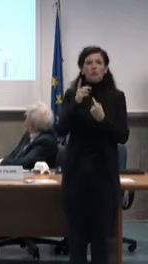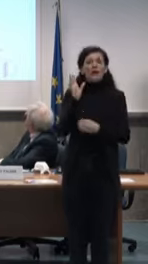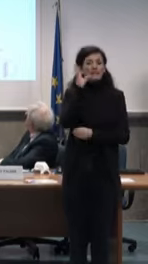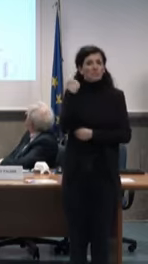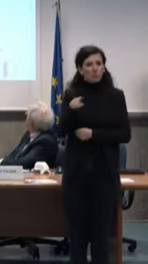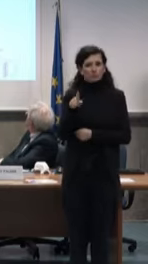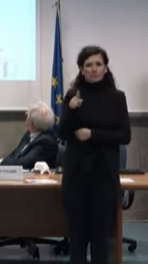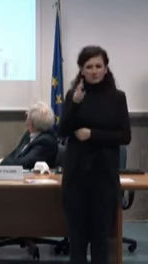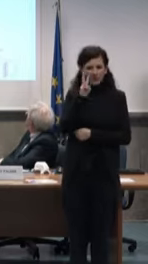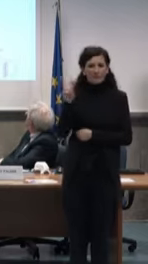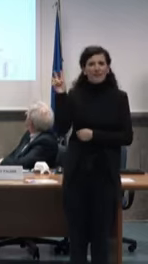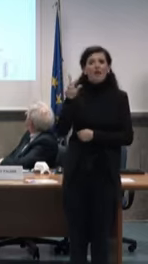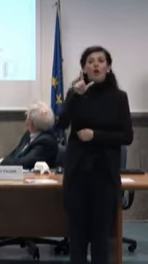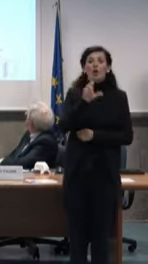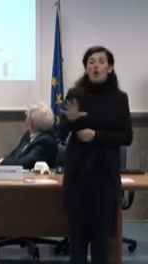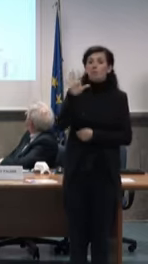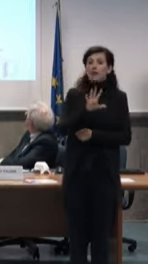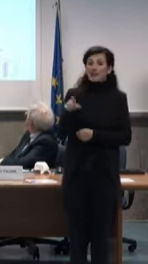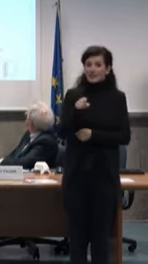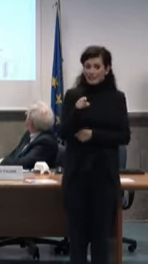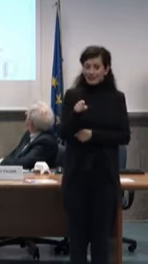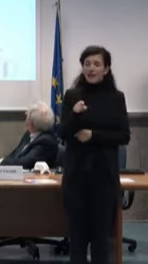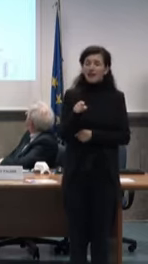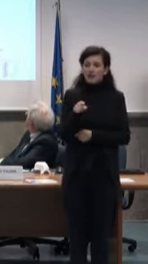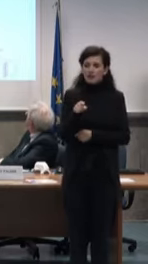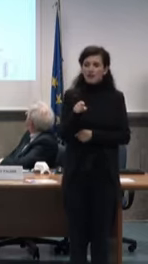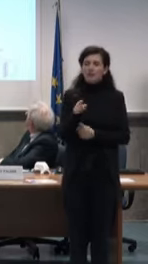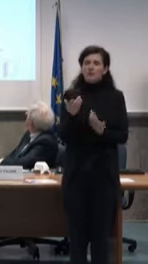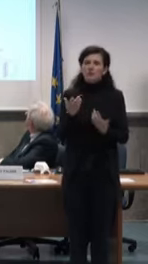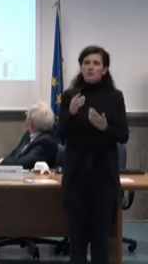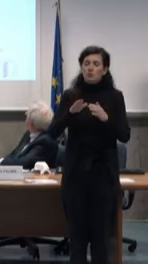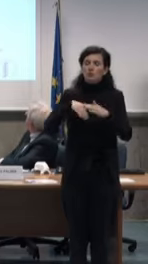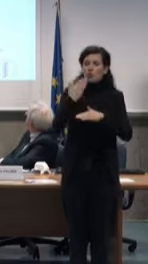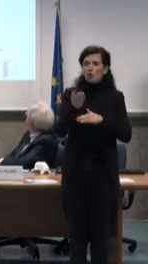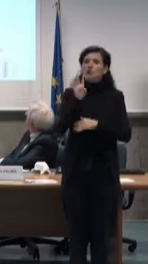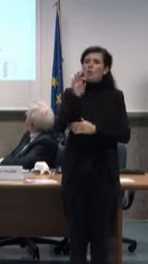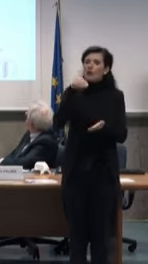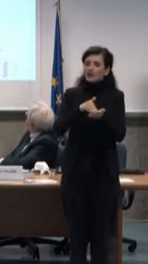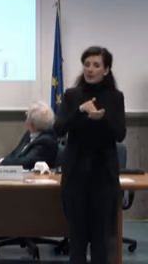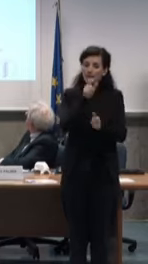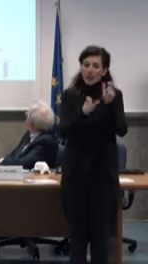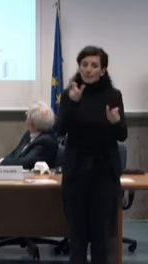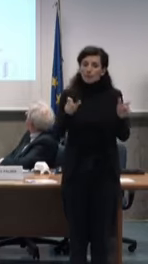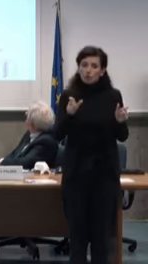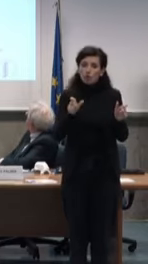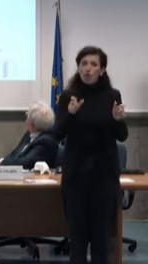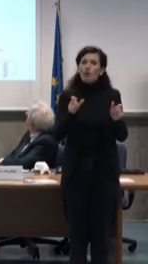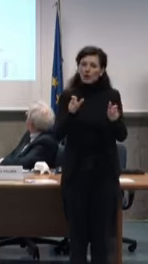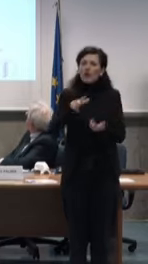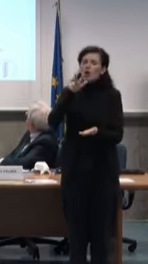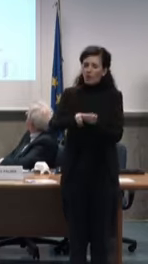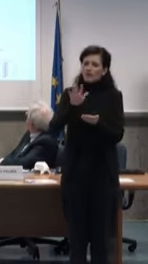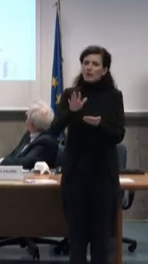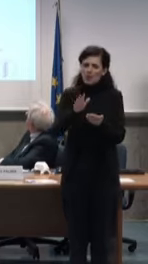che vedete a una situazione con oltre 40.000 persone casi confermati e come vedete